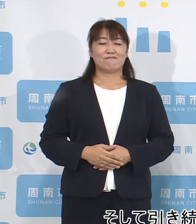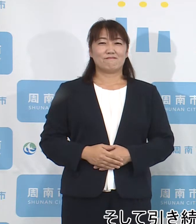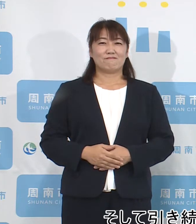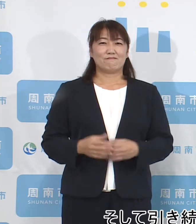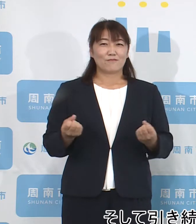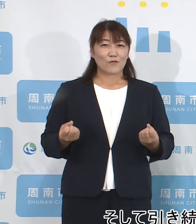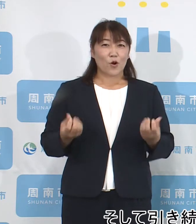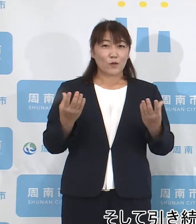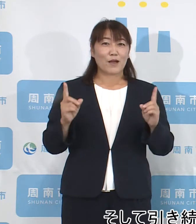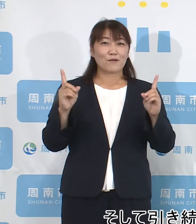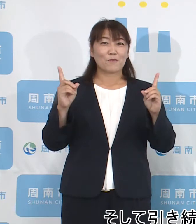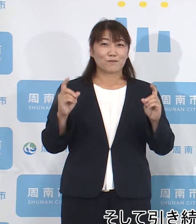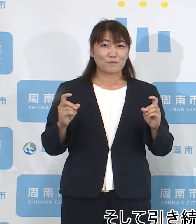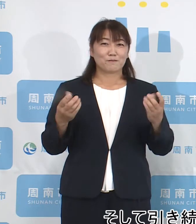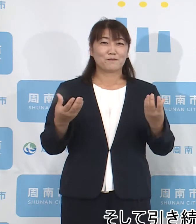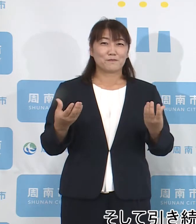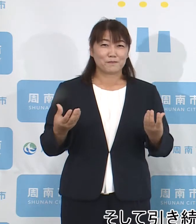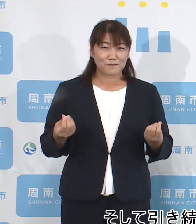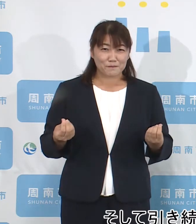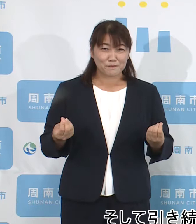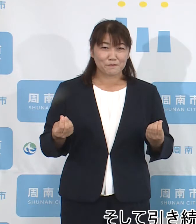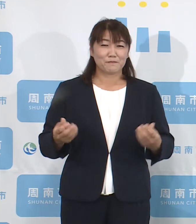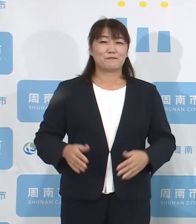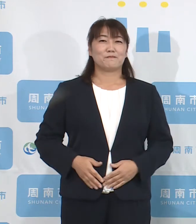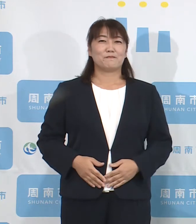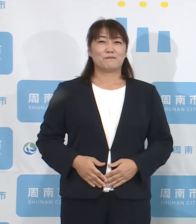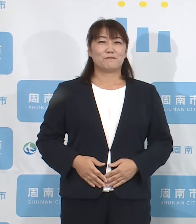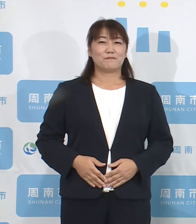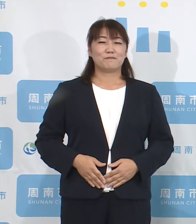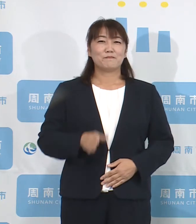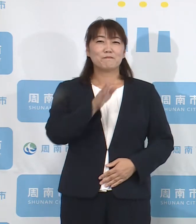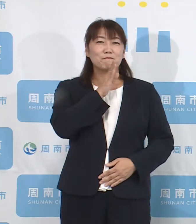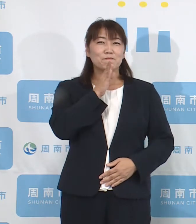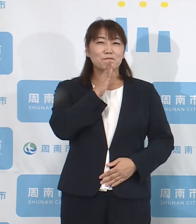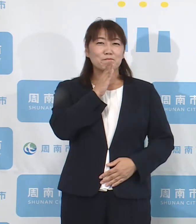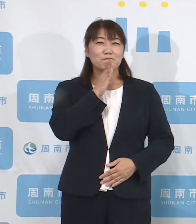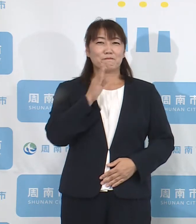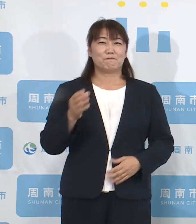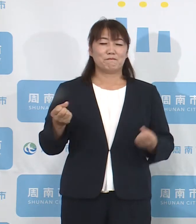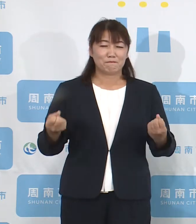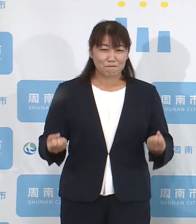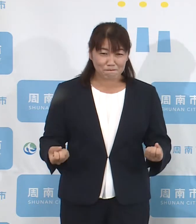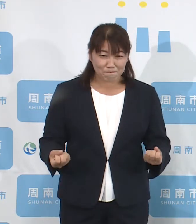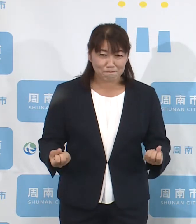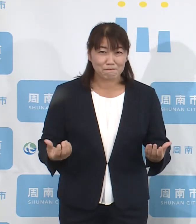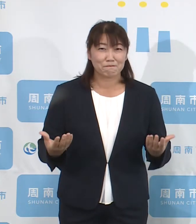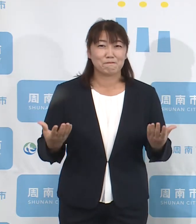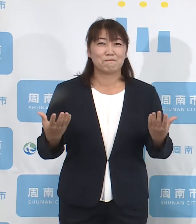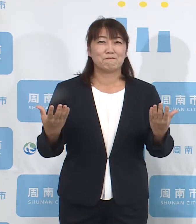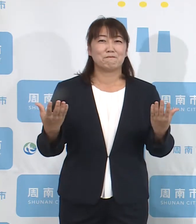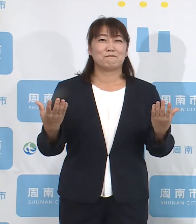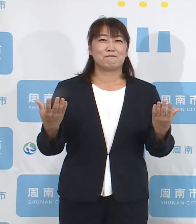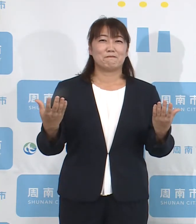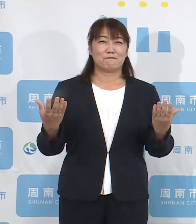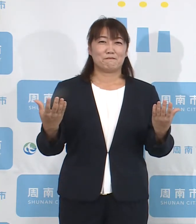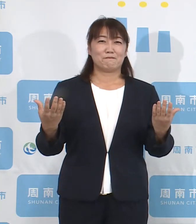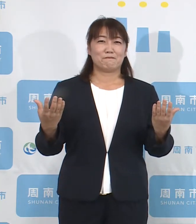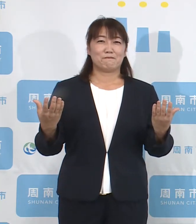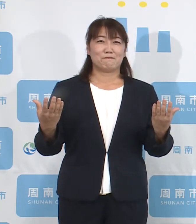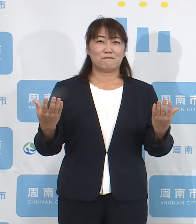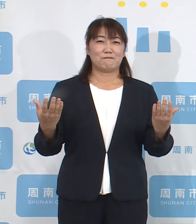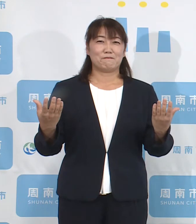私からのお祝いのメッセージといたします。本日は誠におめでとうございます。